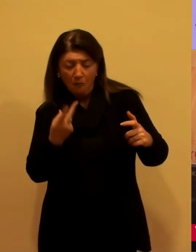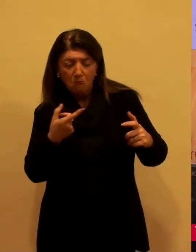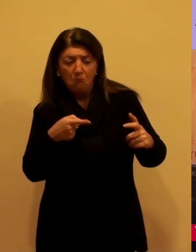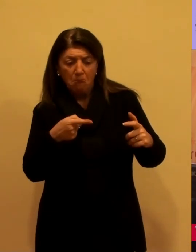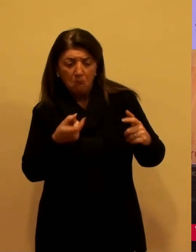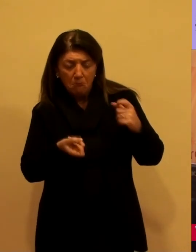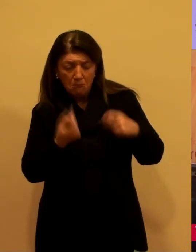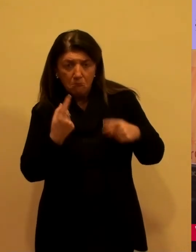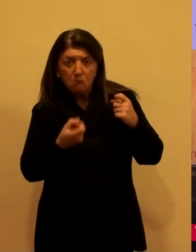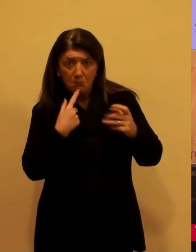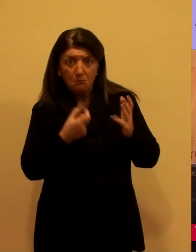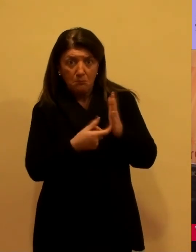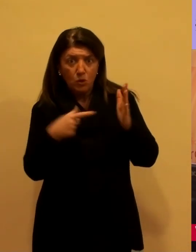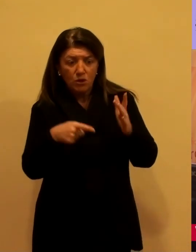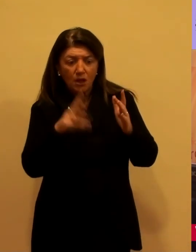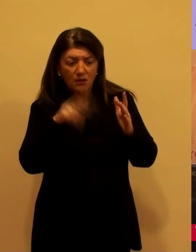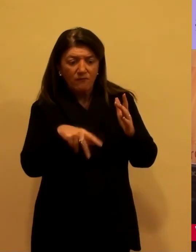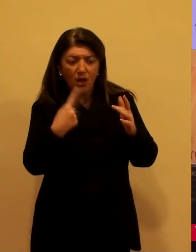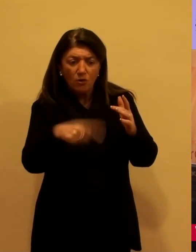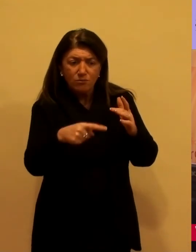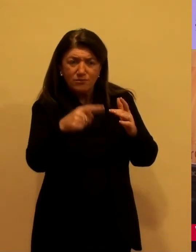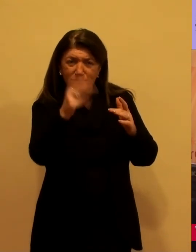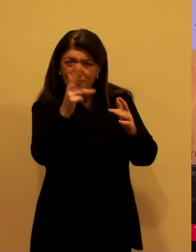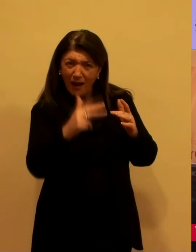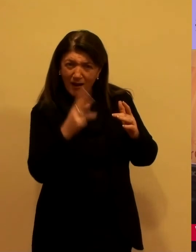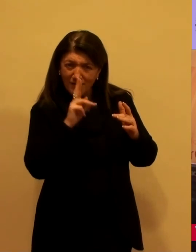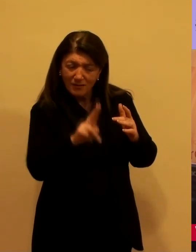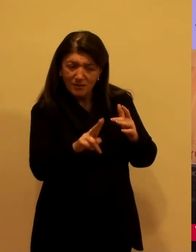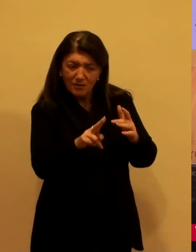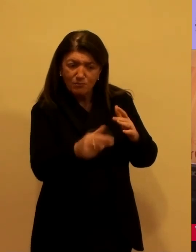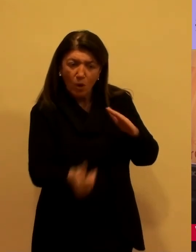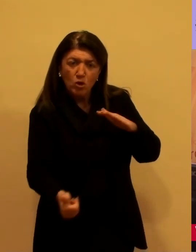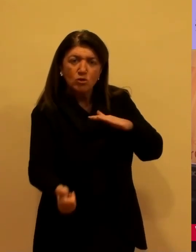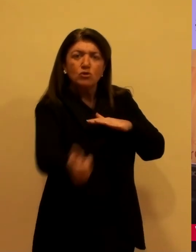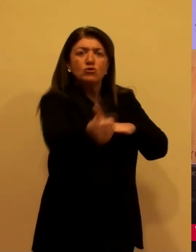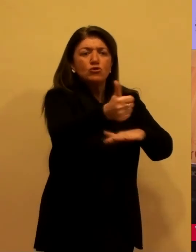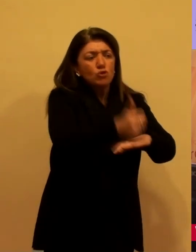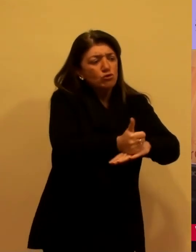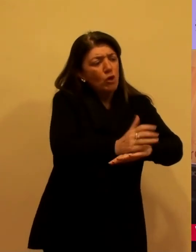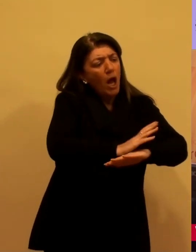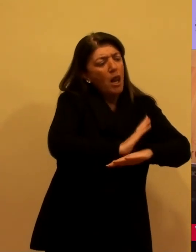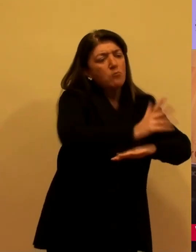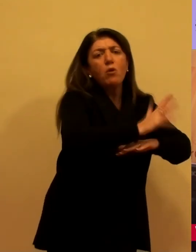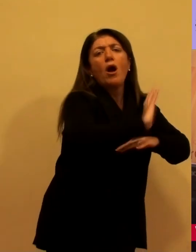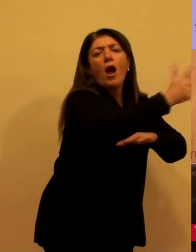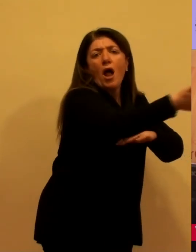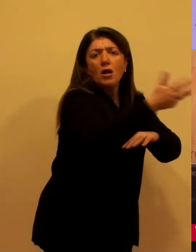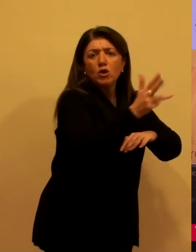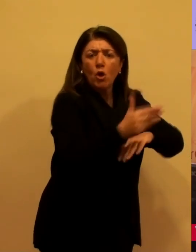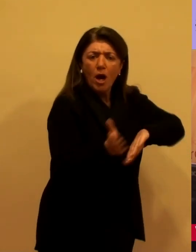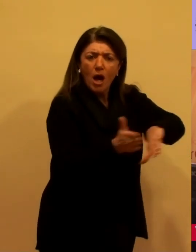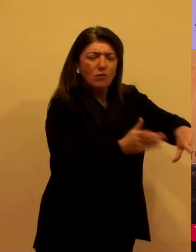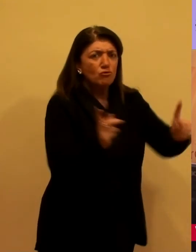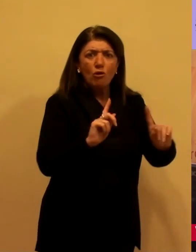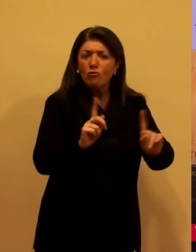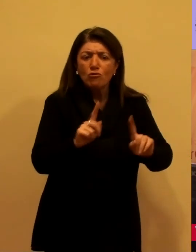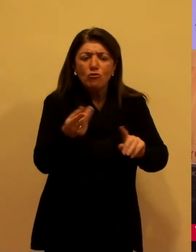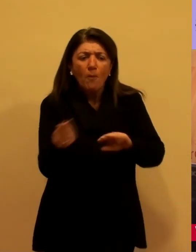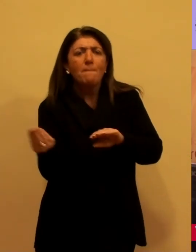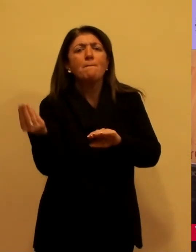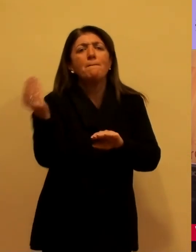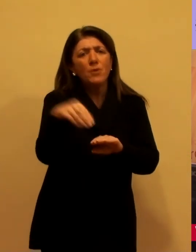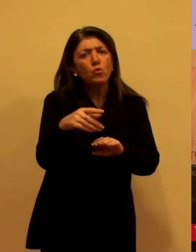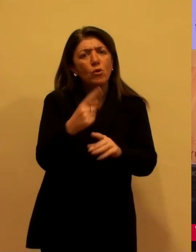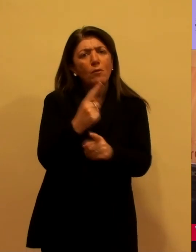perché comunque non ha sostituito nulla ma ha aggiunto qualcosa, quindi credo che abbia comunque arricchito in qualche modo l'offerta